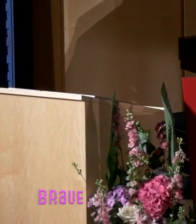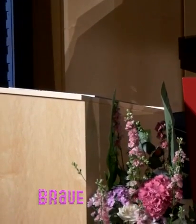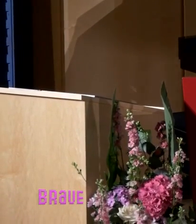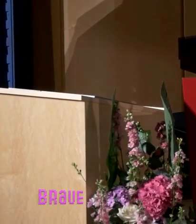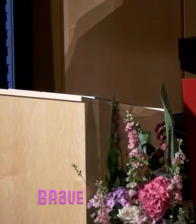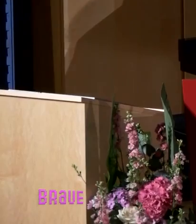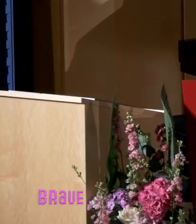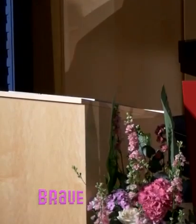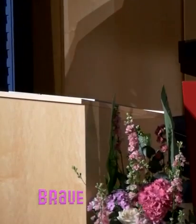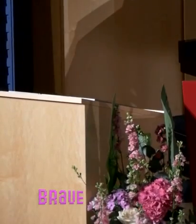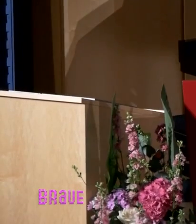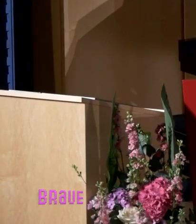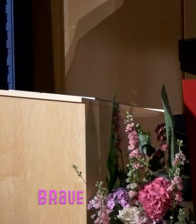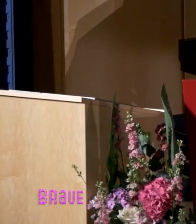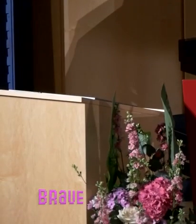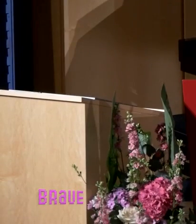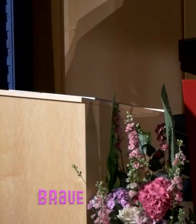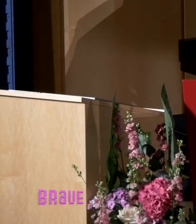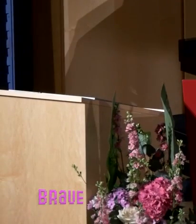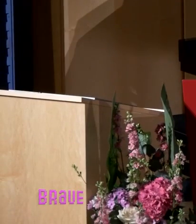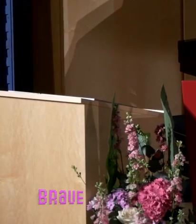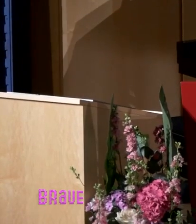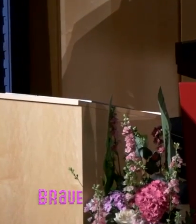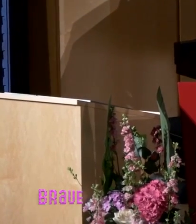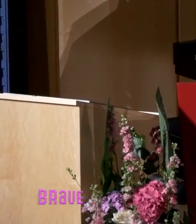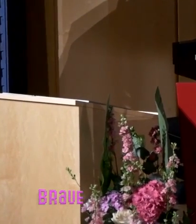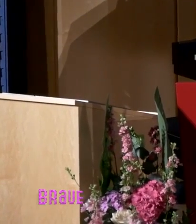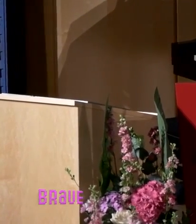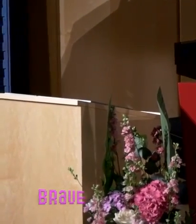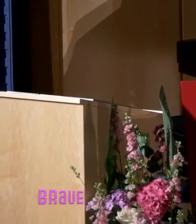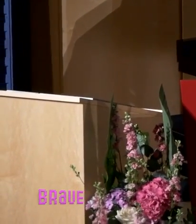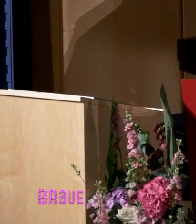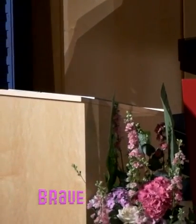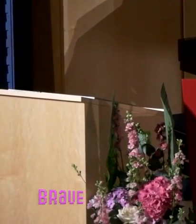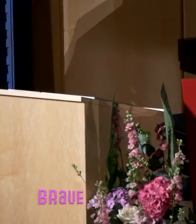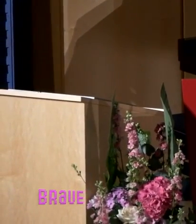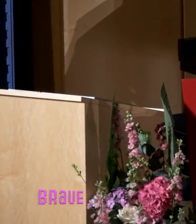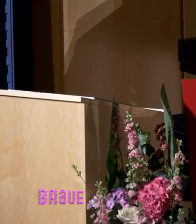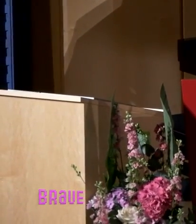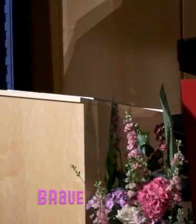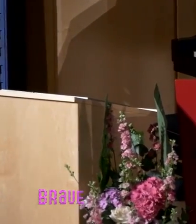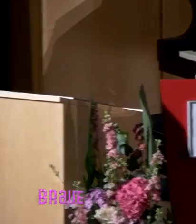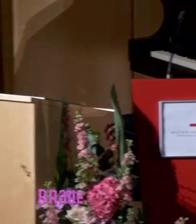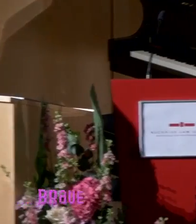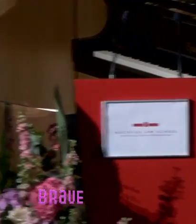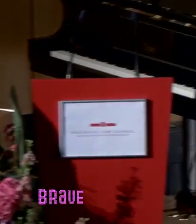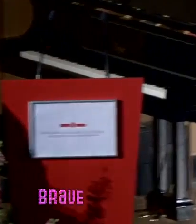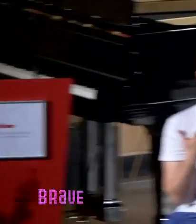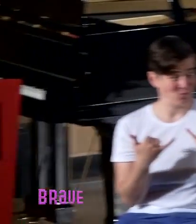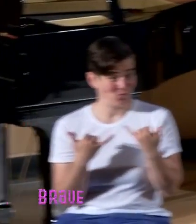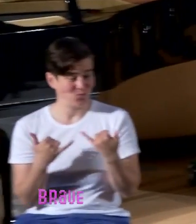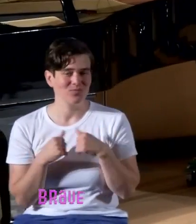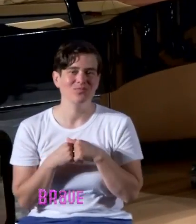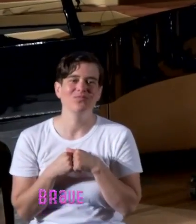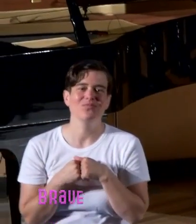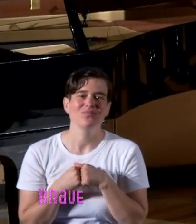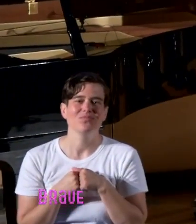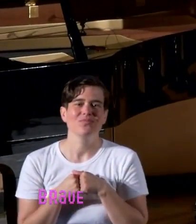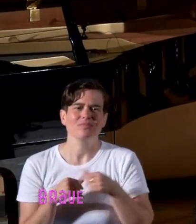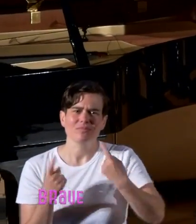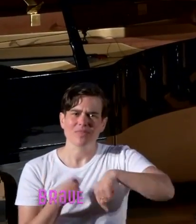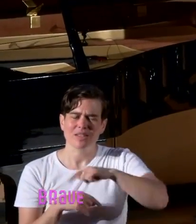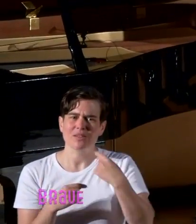Ja, danke schön, lieber Ulf. Du kommst ja gleich nochmal wieder. Jetzt ist es erstmal soweit. Wir haben uns bei der